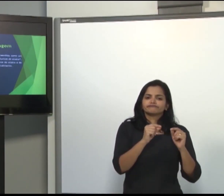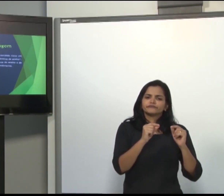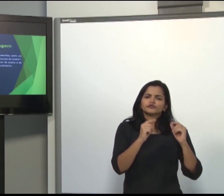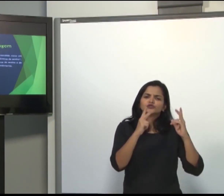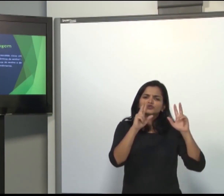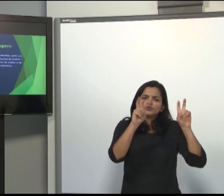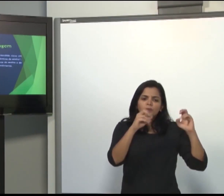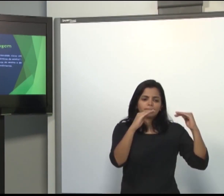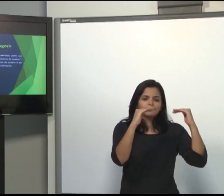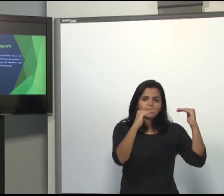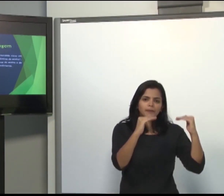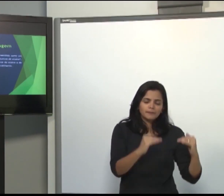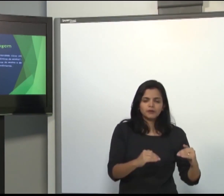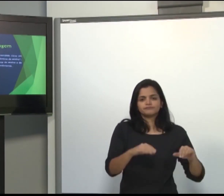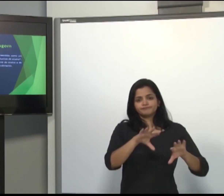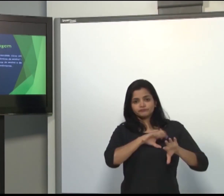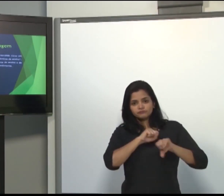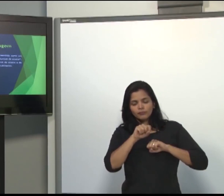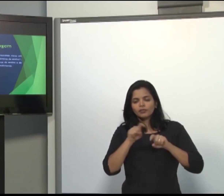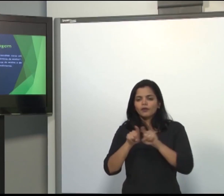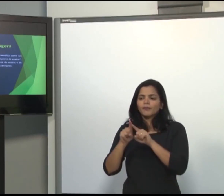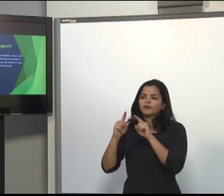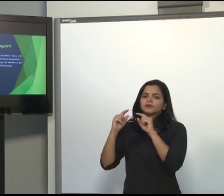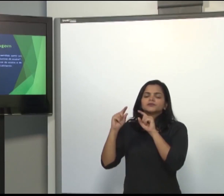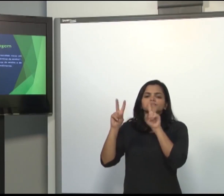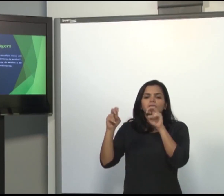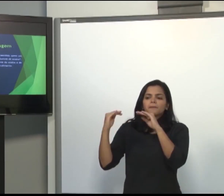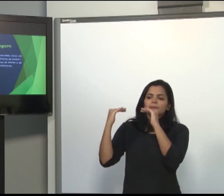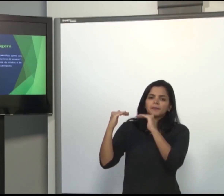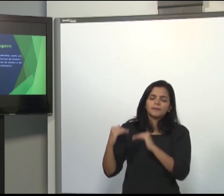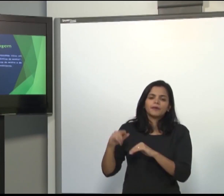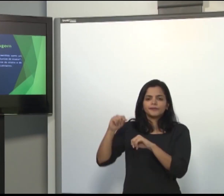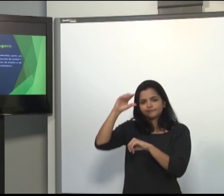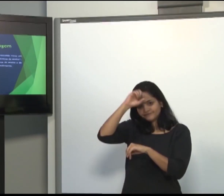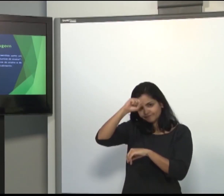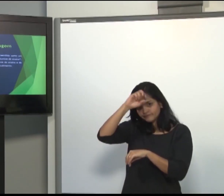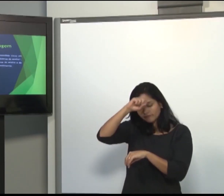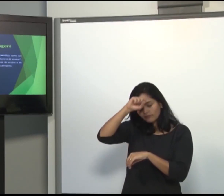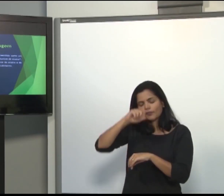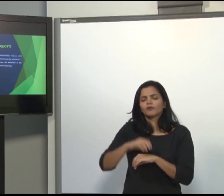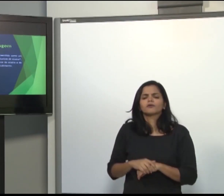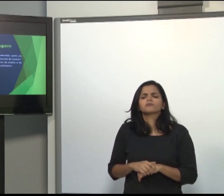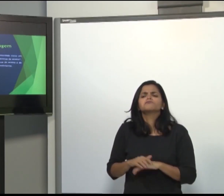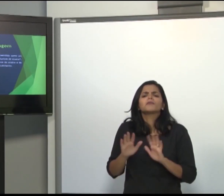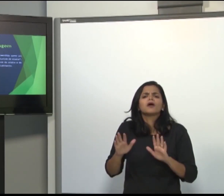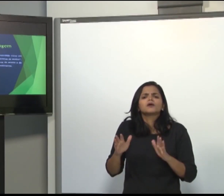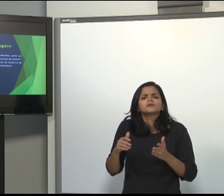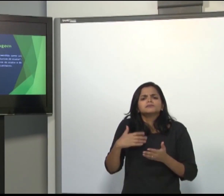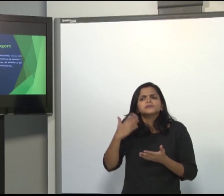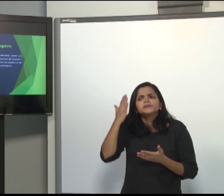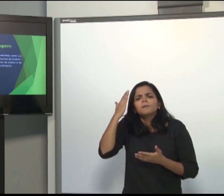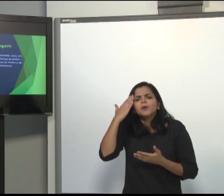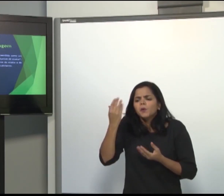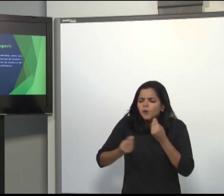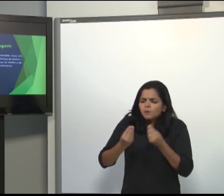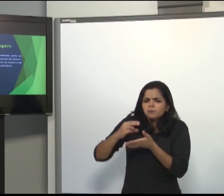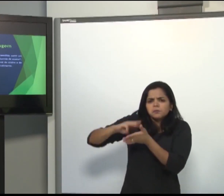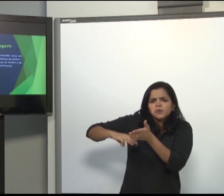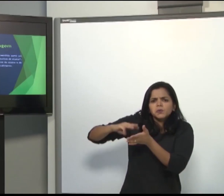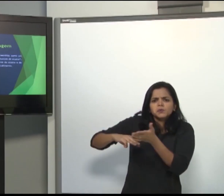Já explicamos alguns itens sobre a aquisição e outros sobre a aprendizagem. Mas